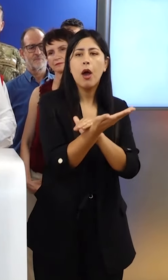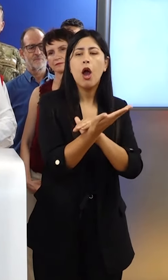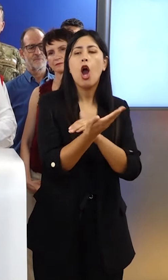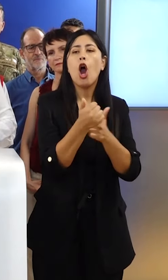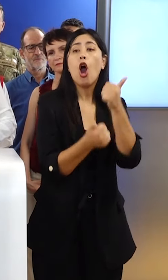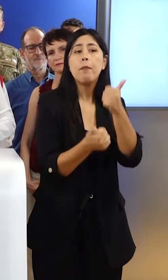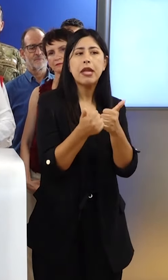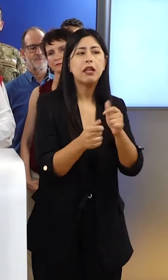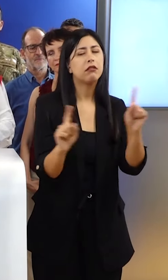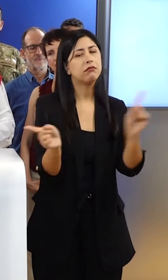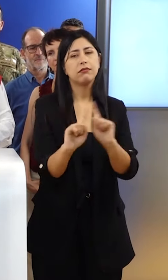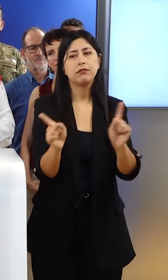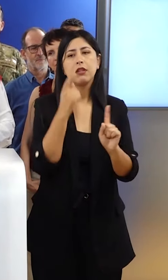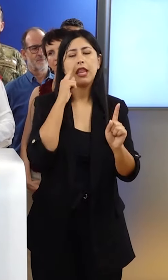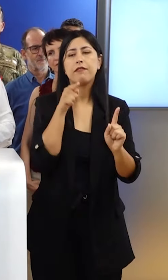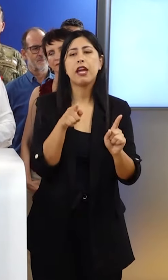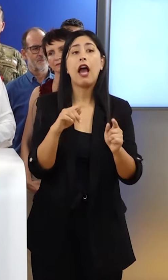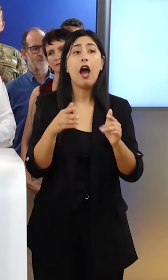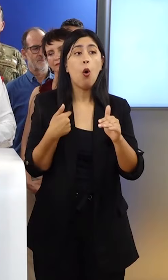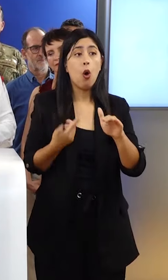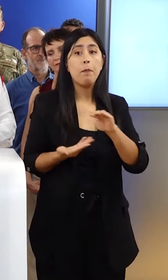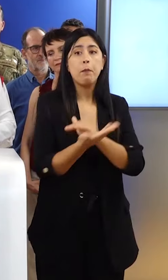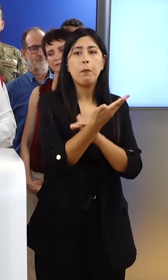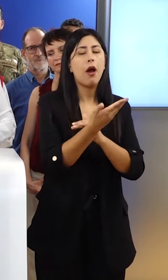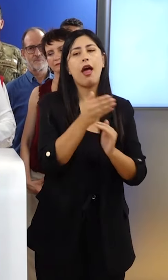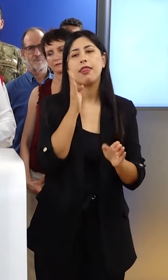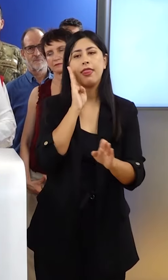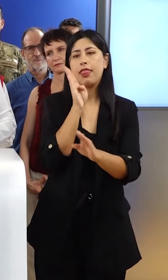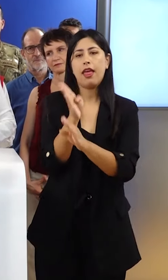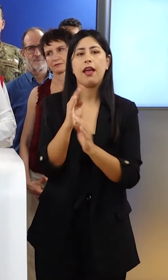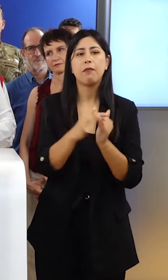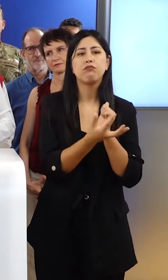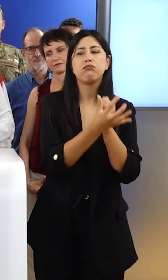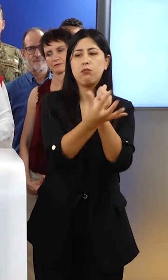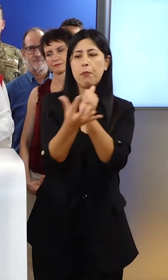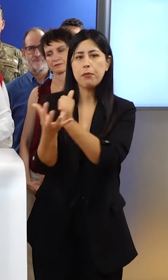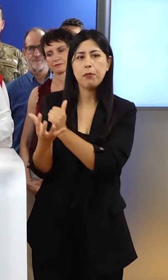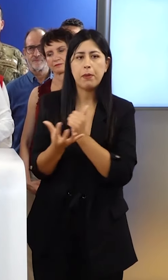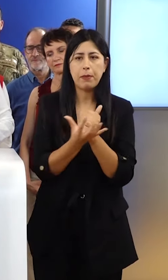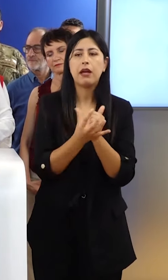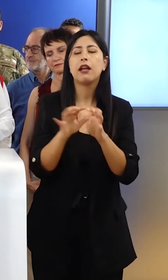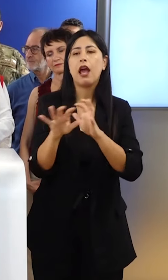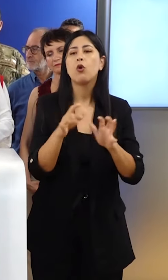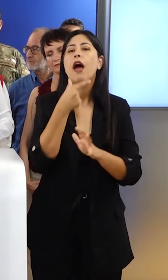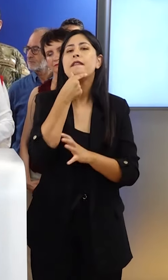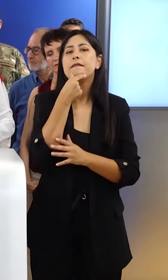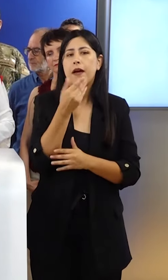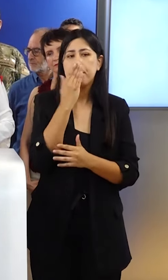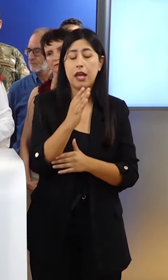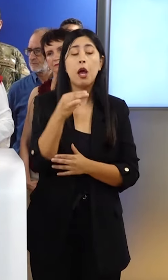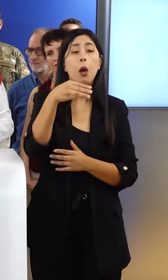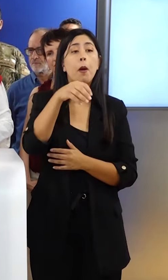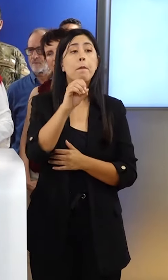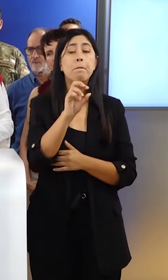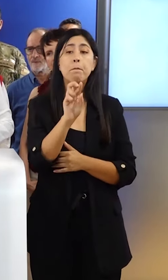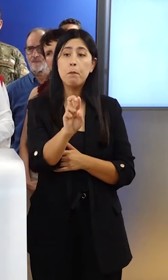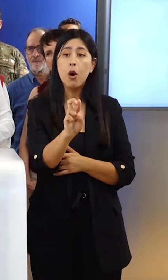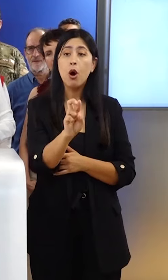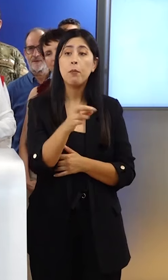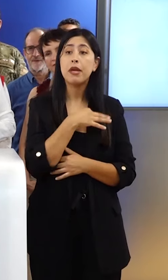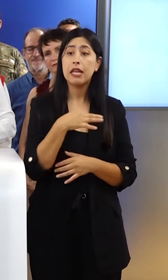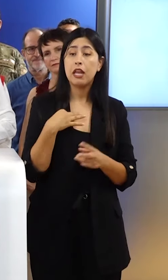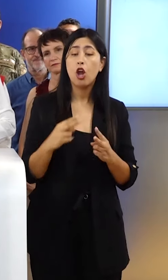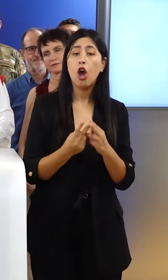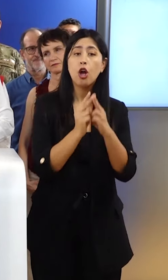asignaciones directas eh en efectos de facilitar la movilización de esos recurso el mop está el Ministerio Dead